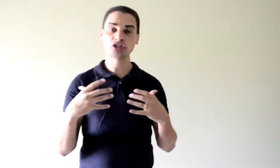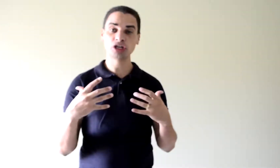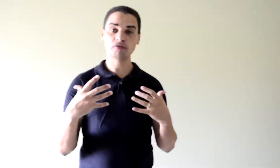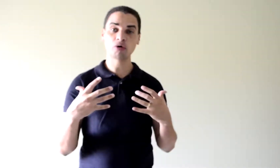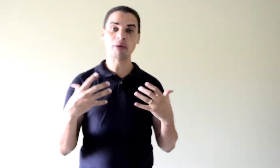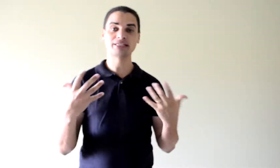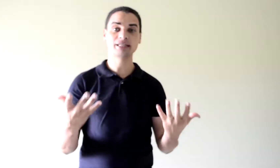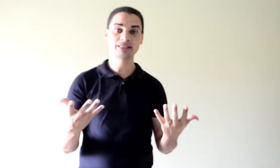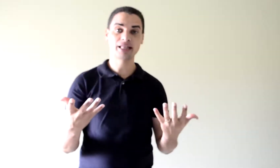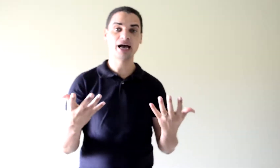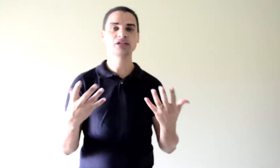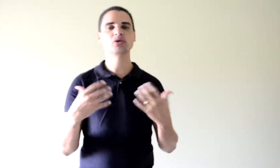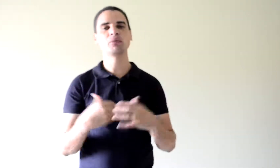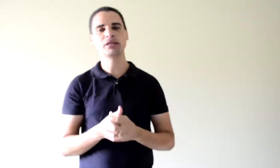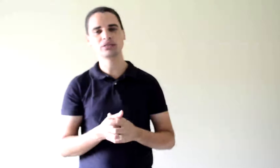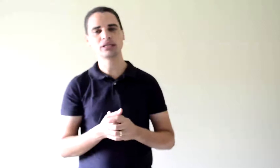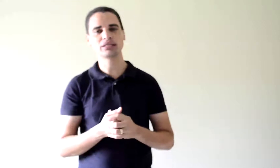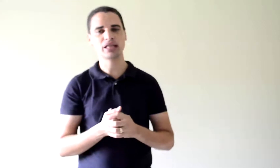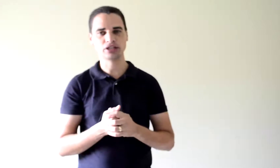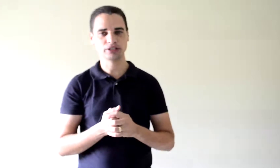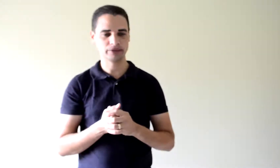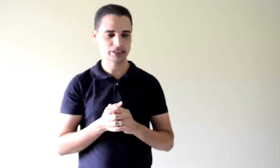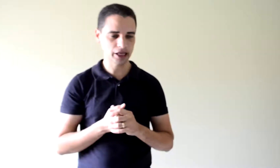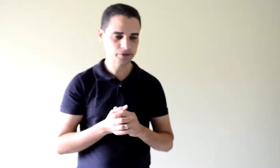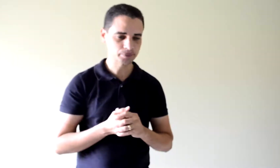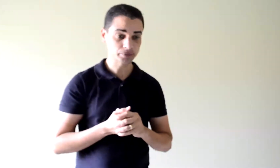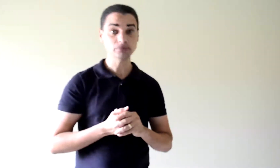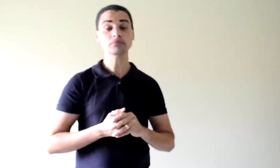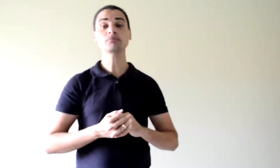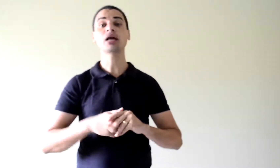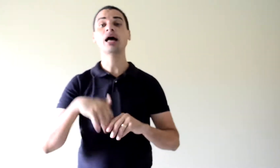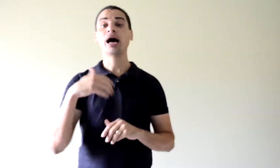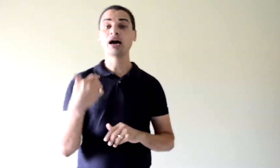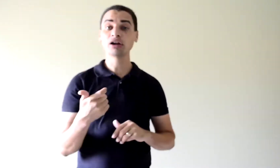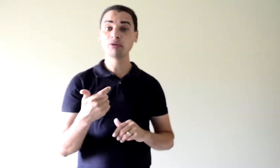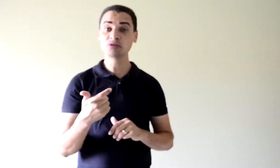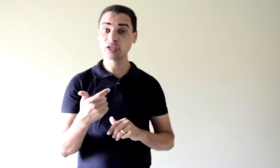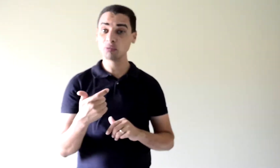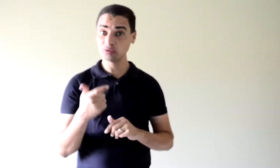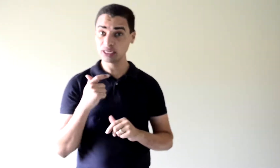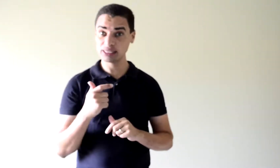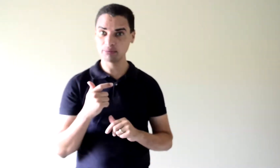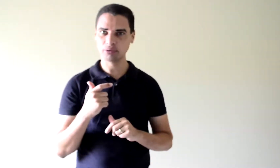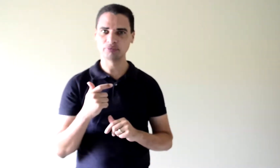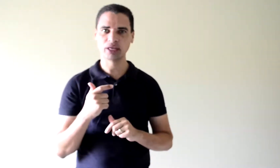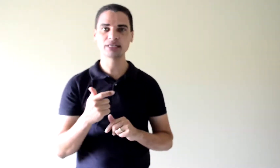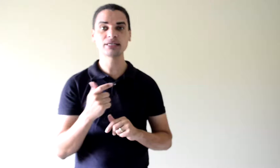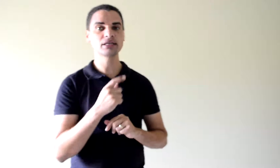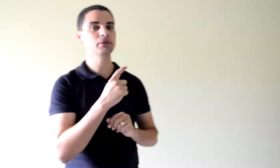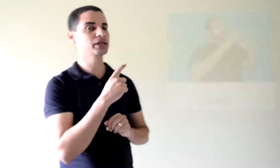adjetivo com mais intensidade ou com menos intensidade, certo? Agora vamos ver um outro exemplo. Esse exemplo aqui, ó,